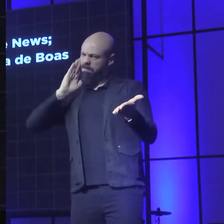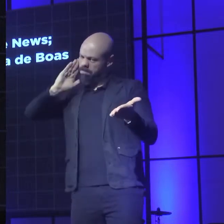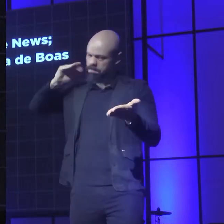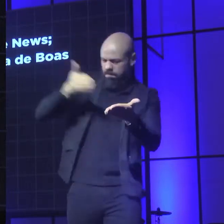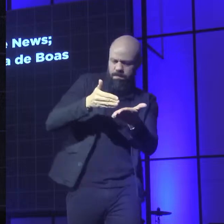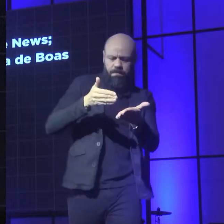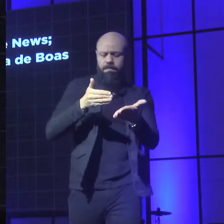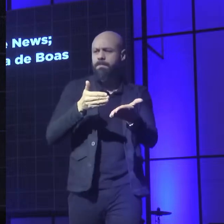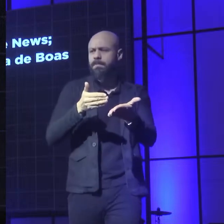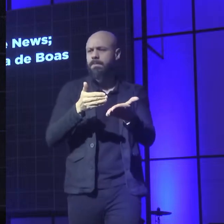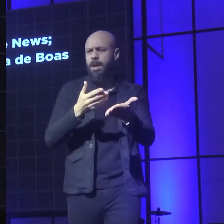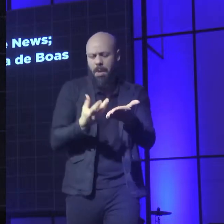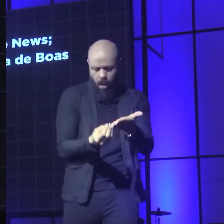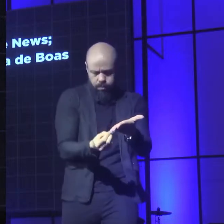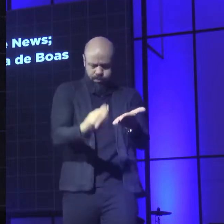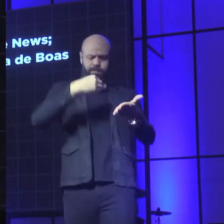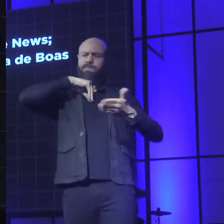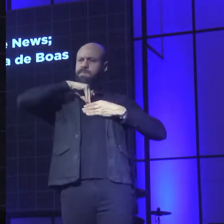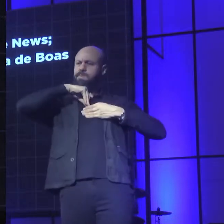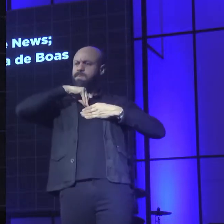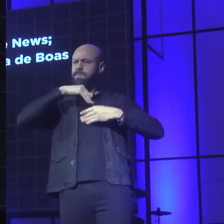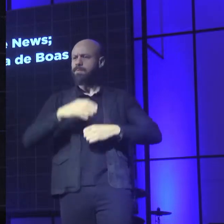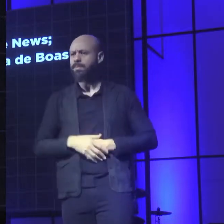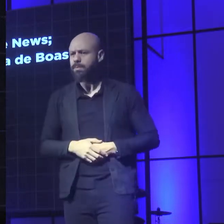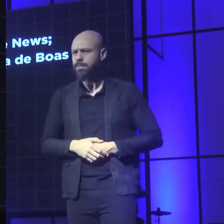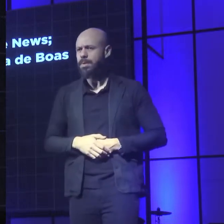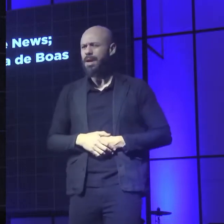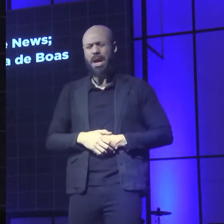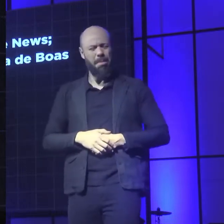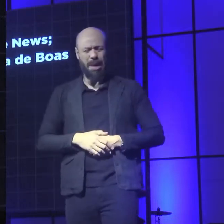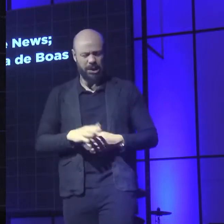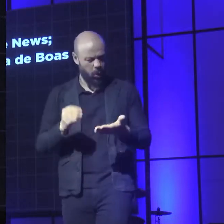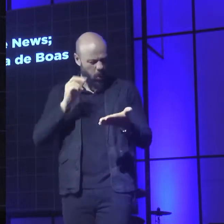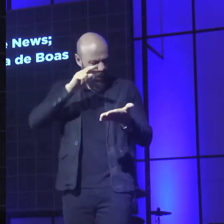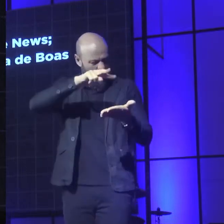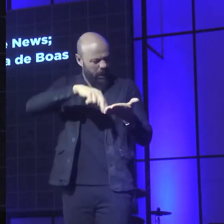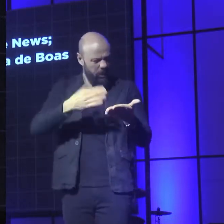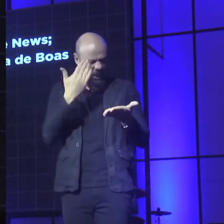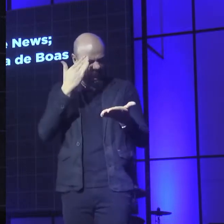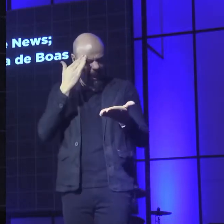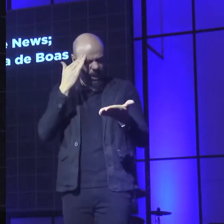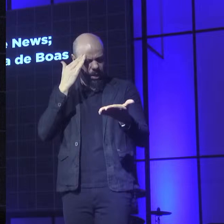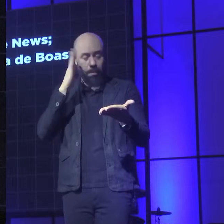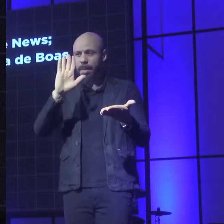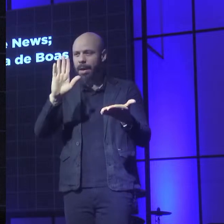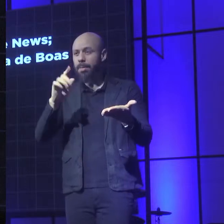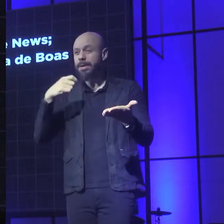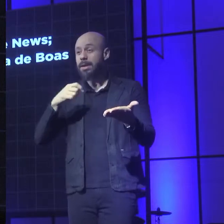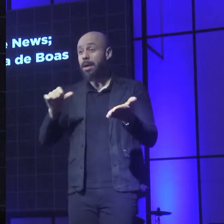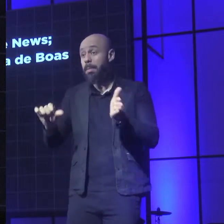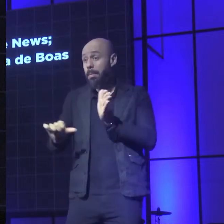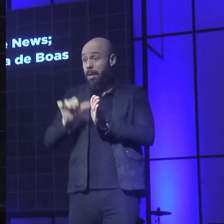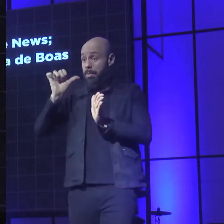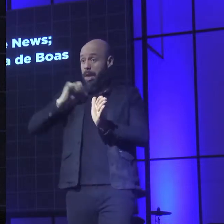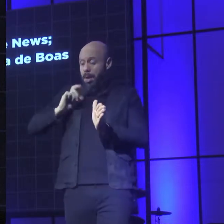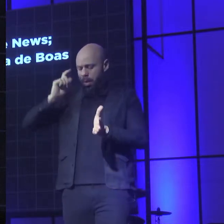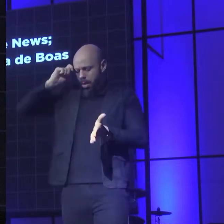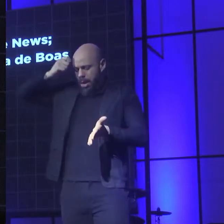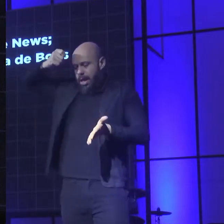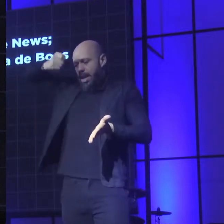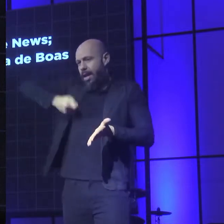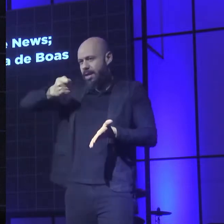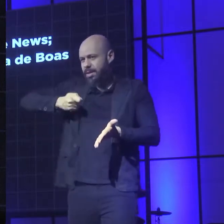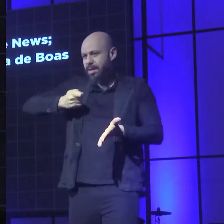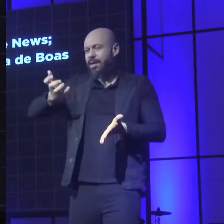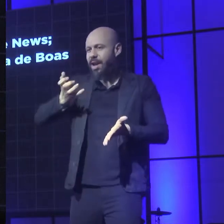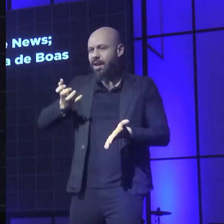coisas, mesmo que você não tenha luz em todas as coisas, mas se você pré-decidir que eu vou buscar a verdade em